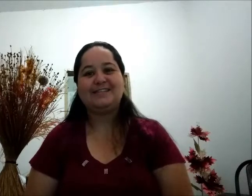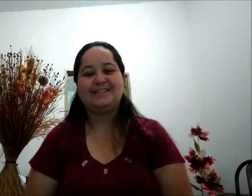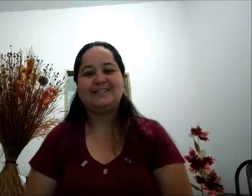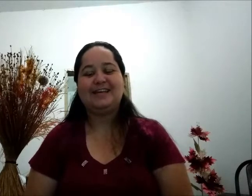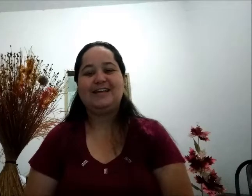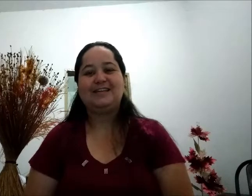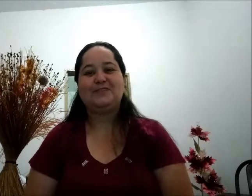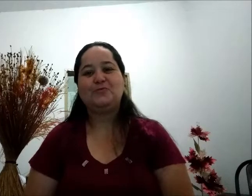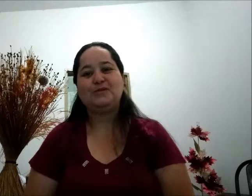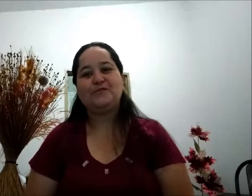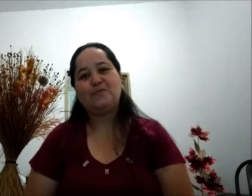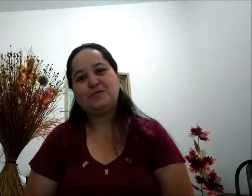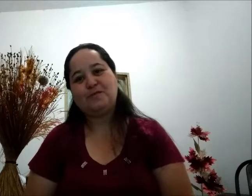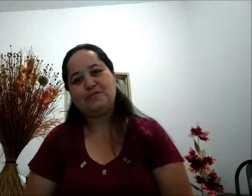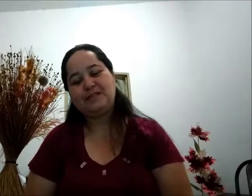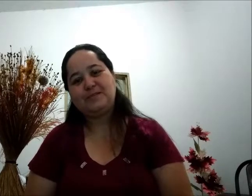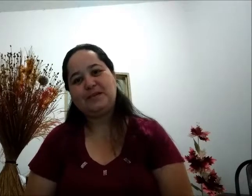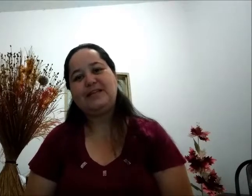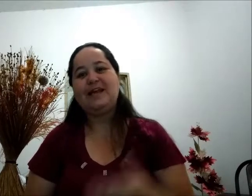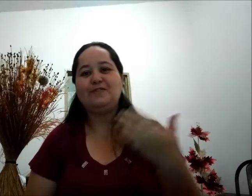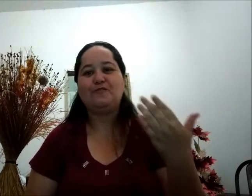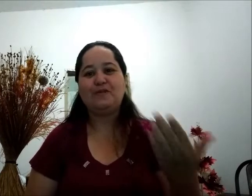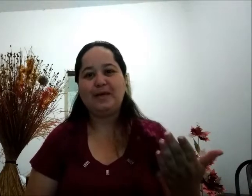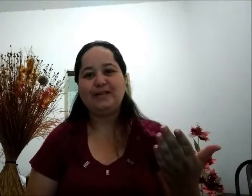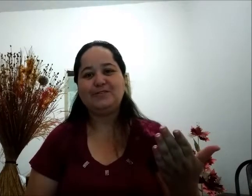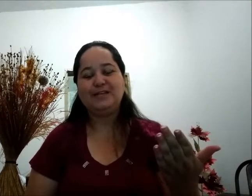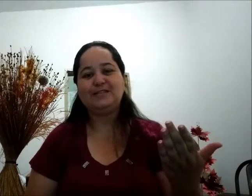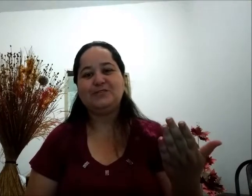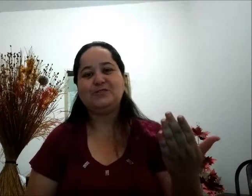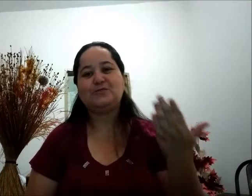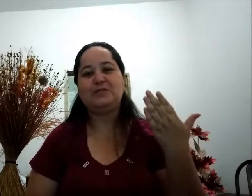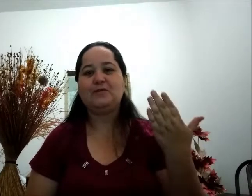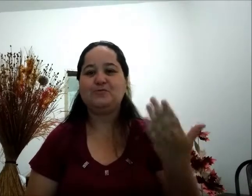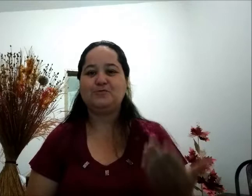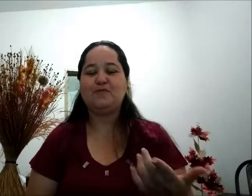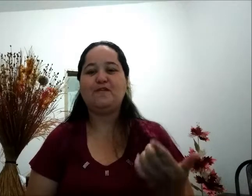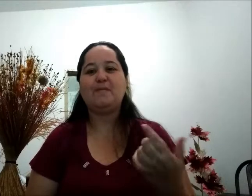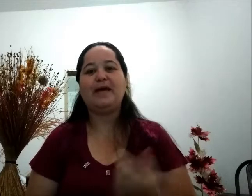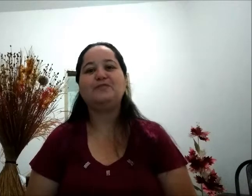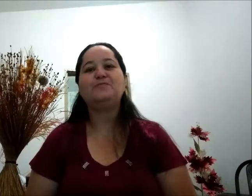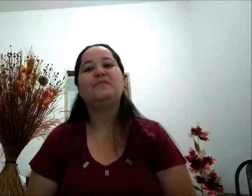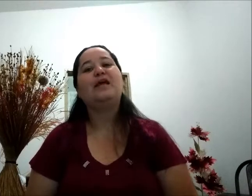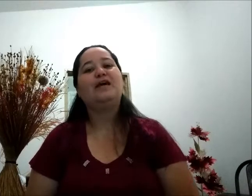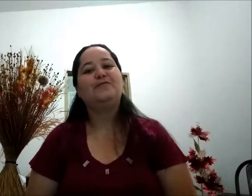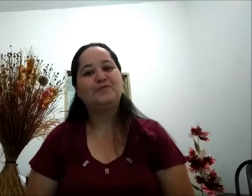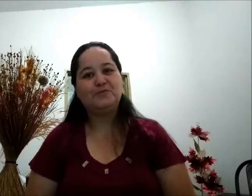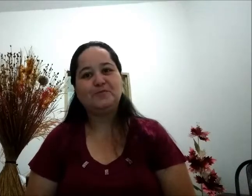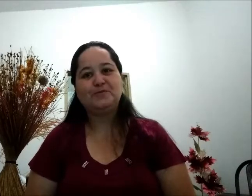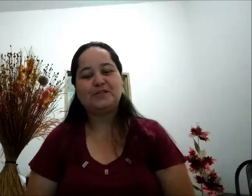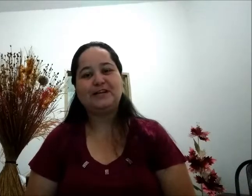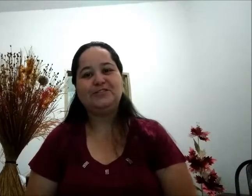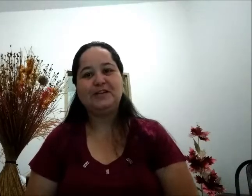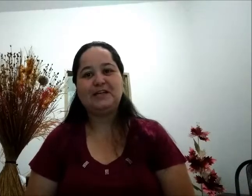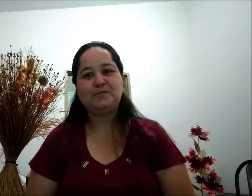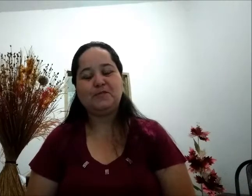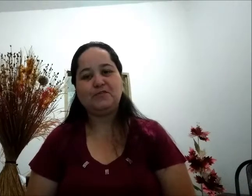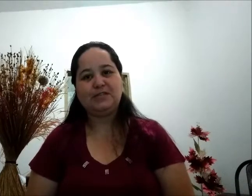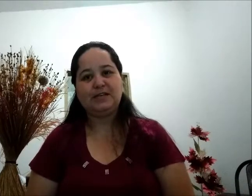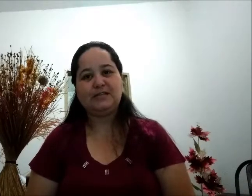essas duas formas para vocês aprenderem do alfabeto, nesses dois conteúdos, o alfabeto e os números cardinais para vocês.